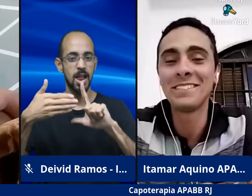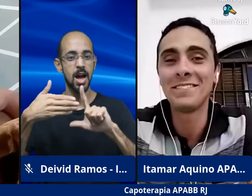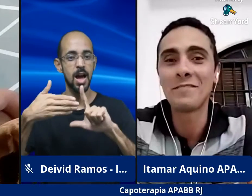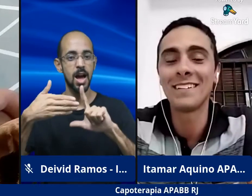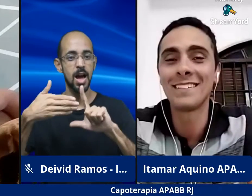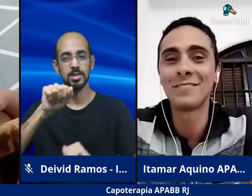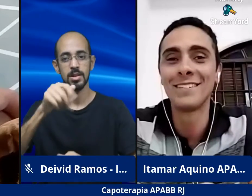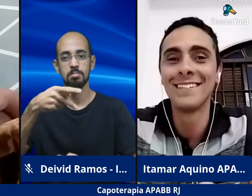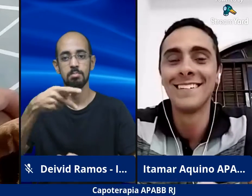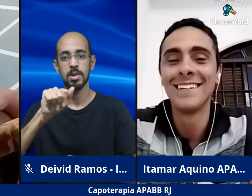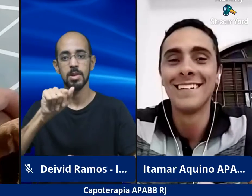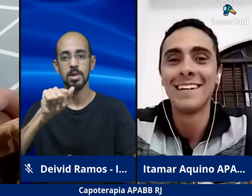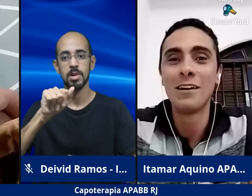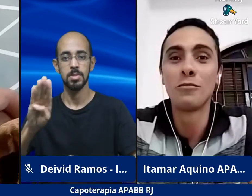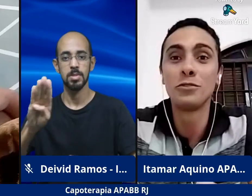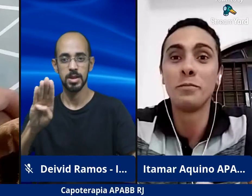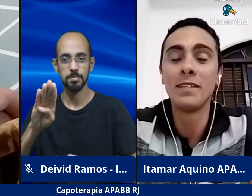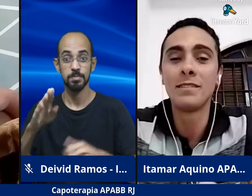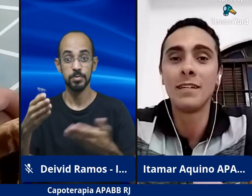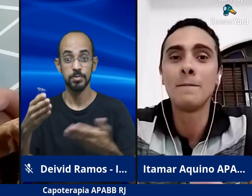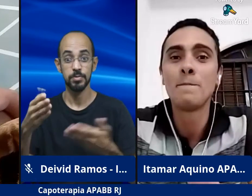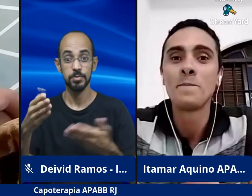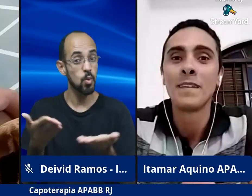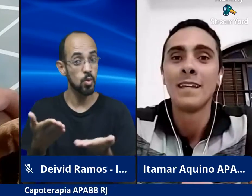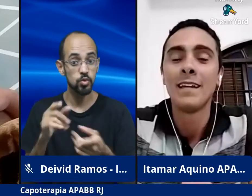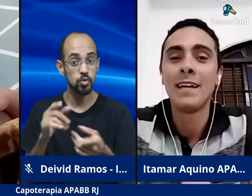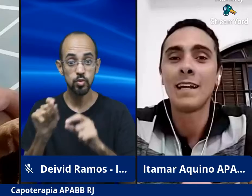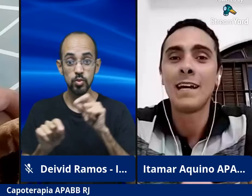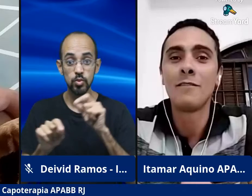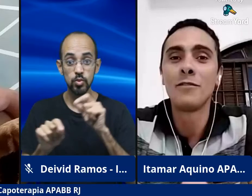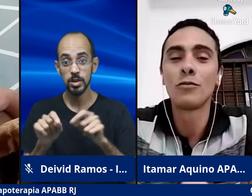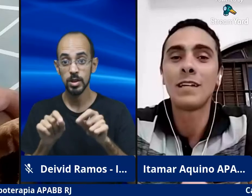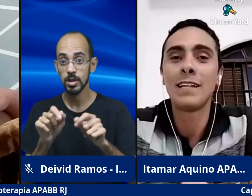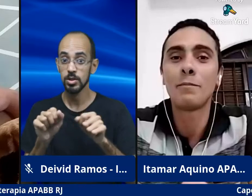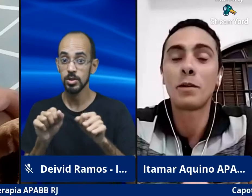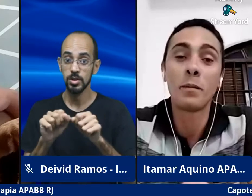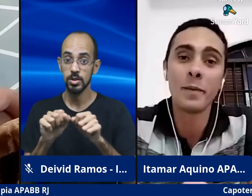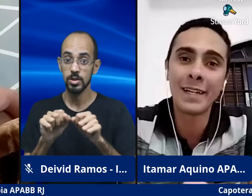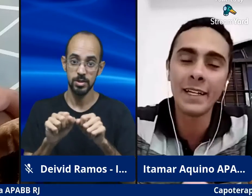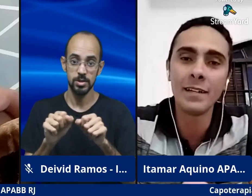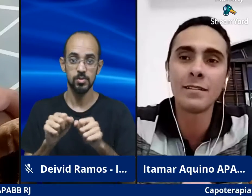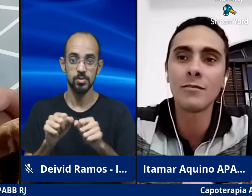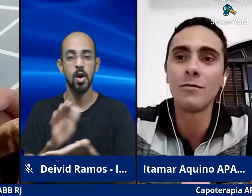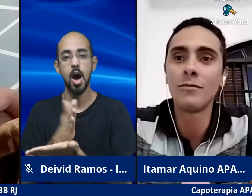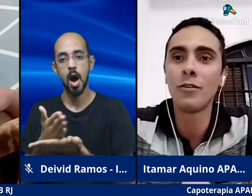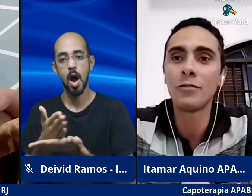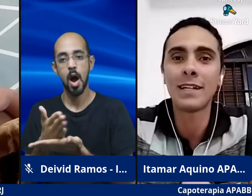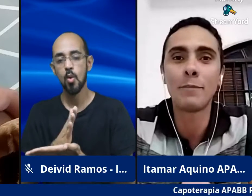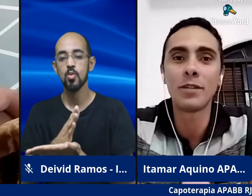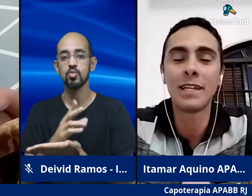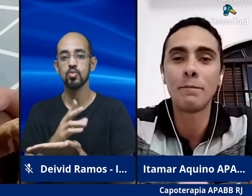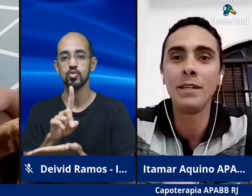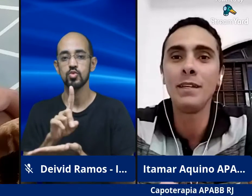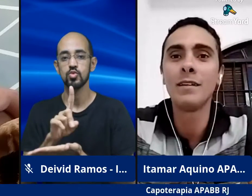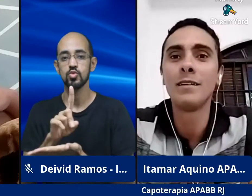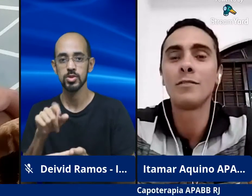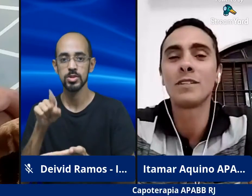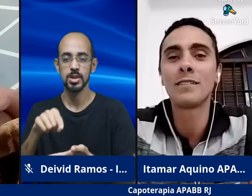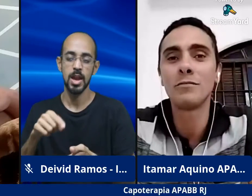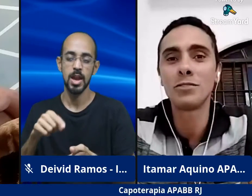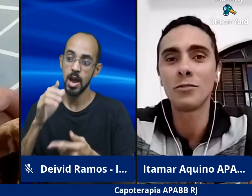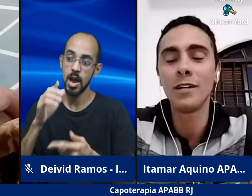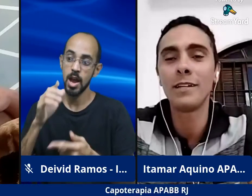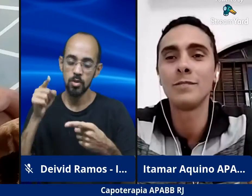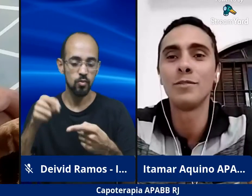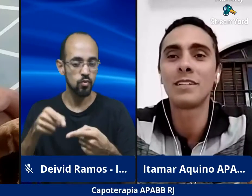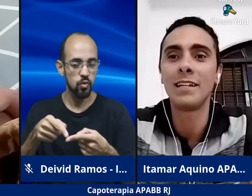como a gente vem fazendo há alguns meses aí, é a live voltada para viver criança, com foco na capoterapia,